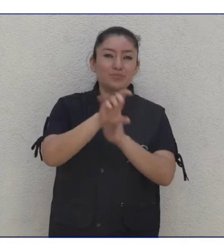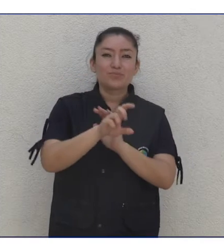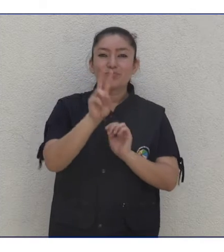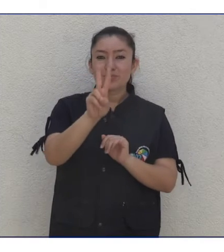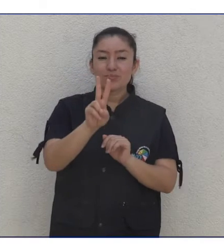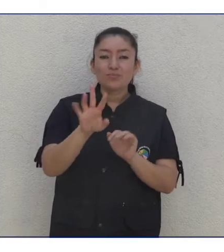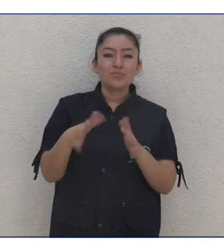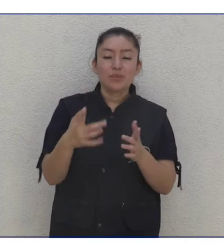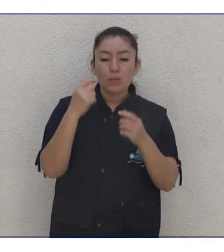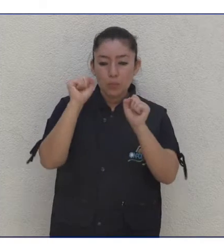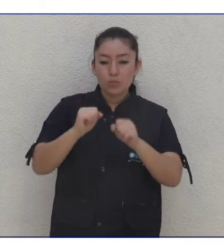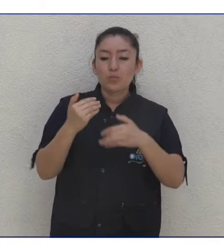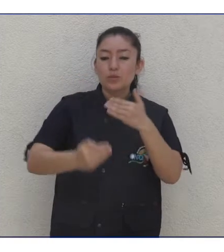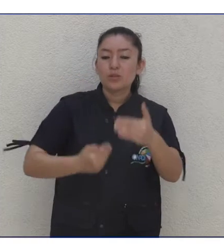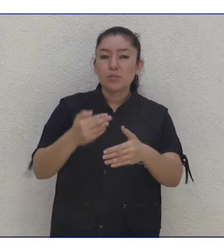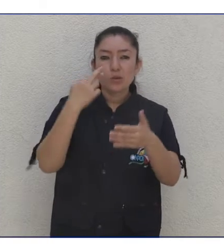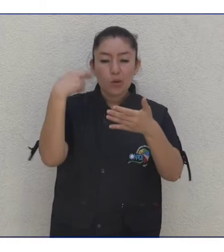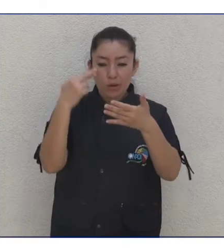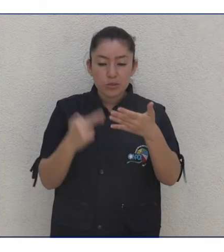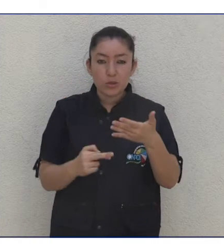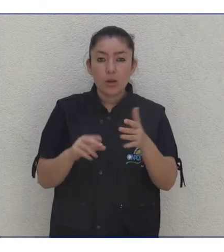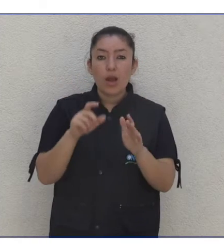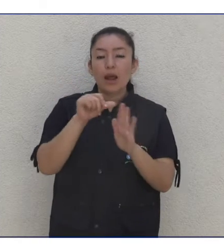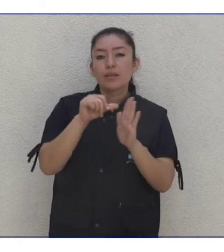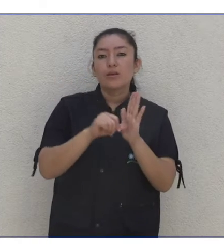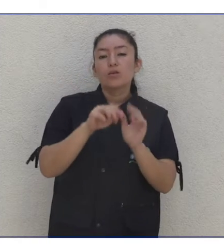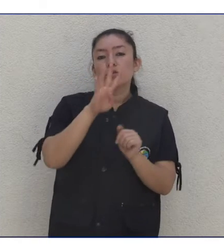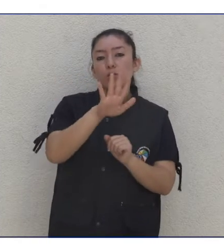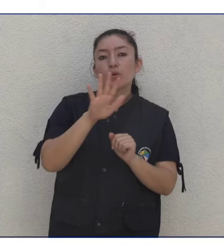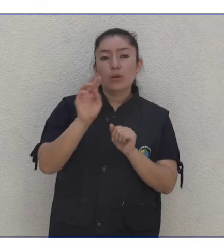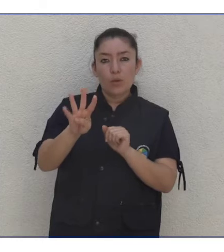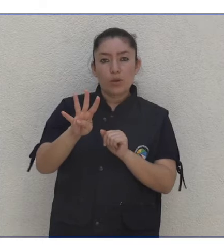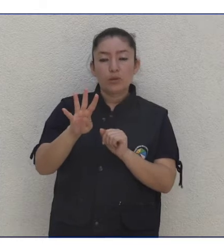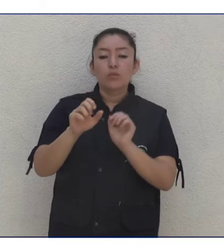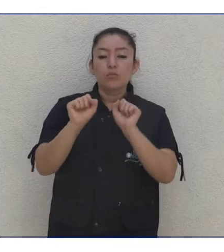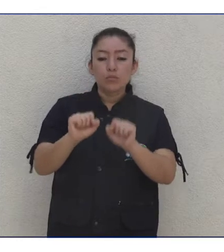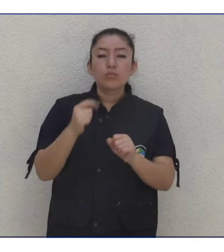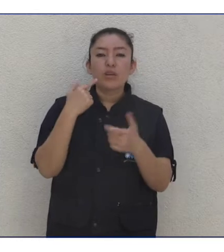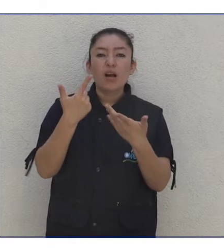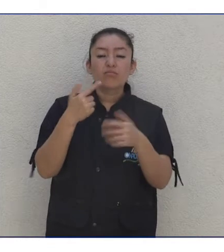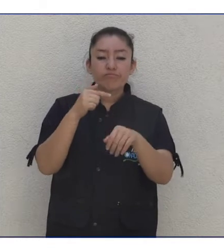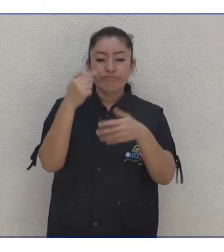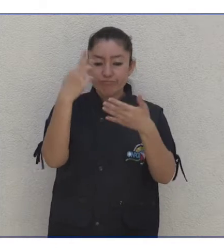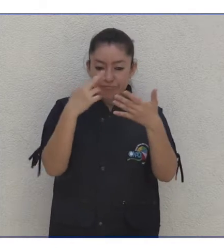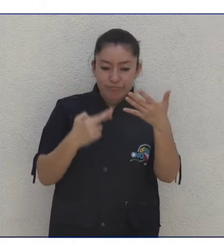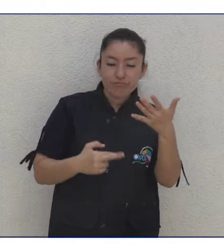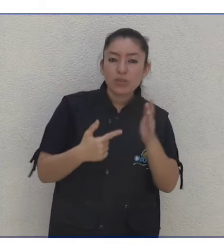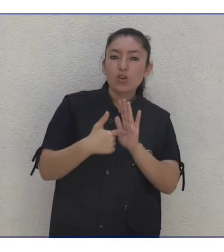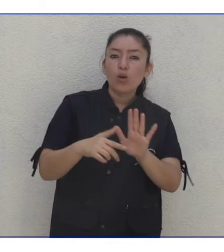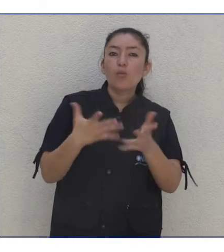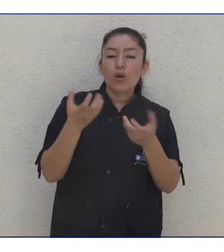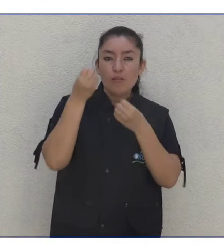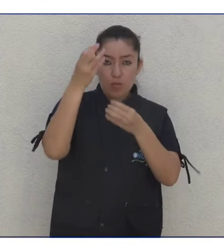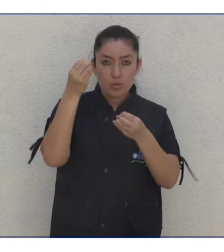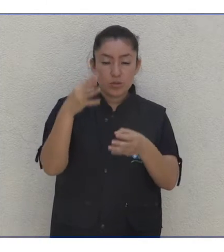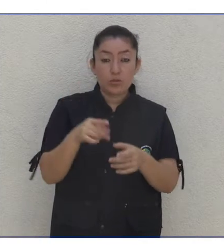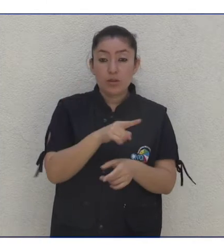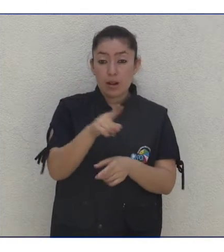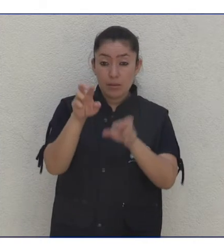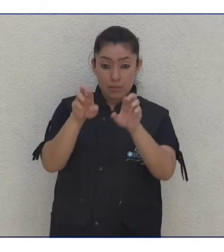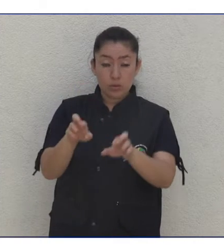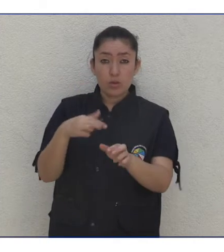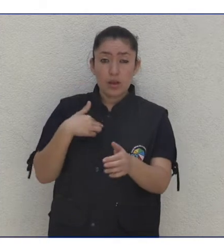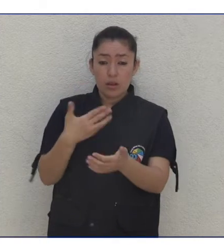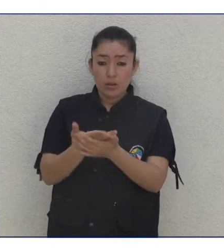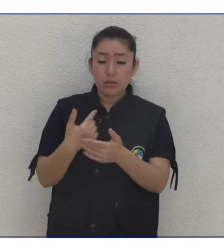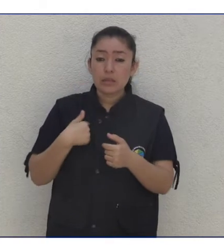revisión. Artículo 54. Recurso de revisión en materia de acceso a la información. El solicitante a quien se le hubiere